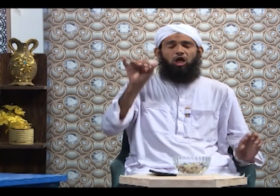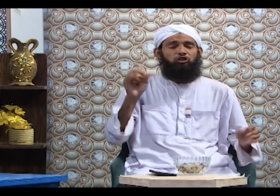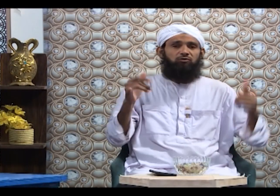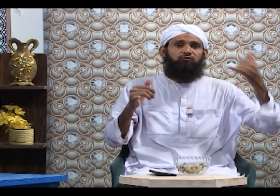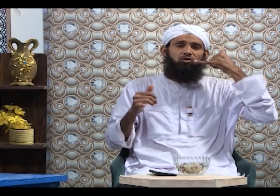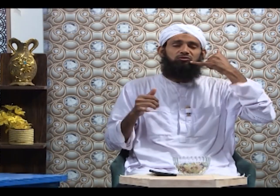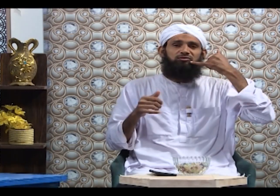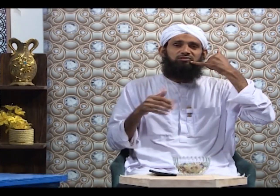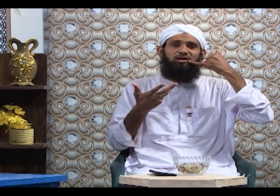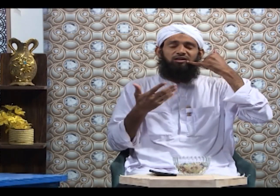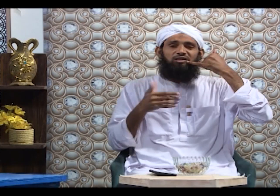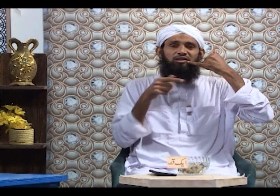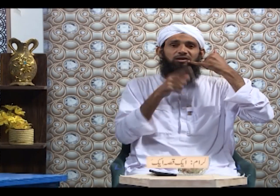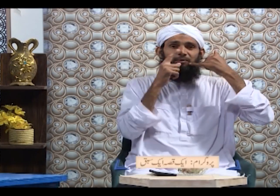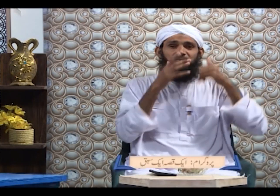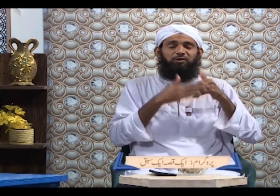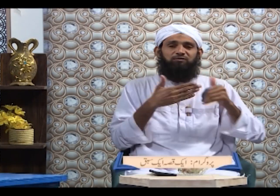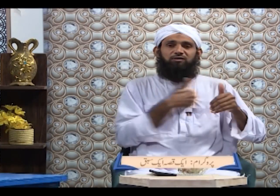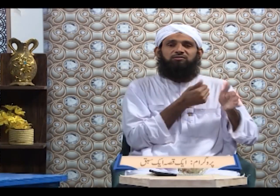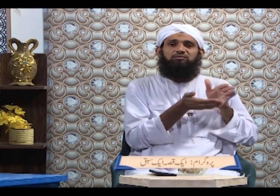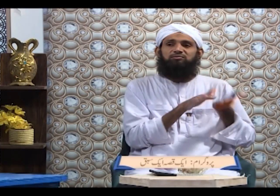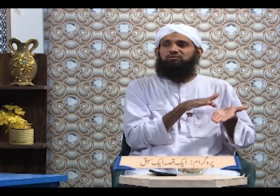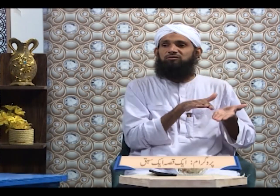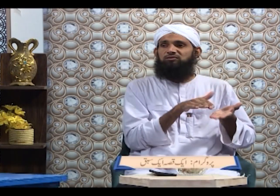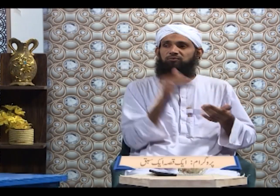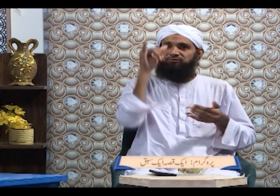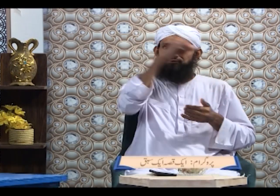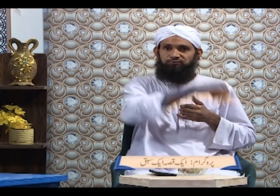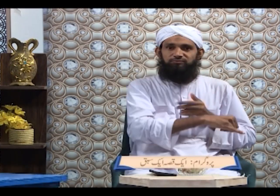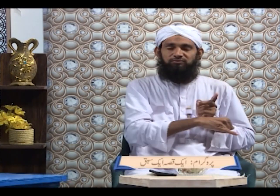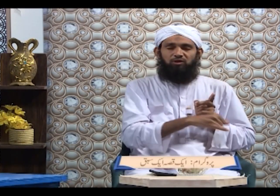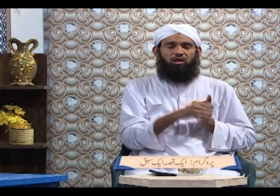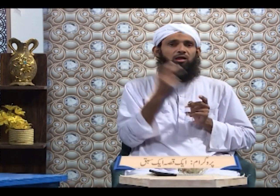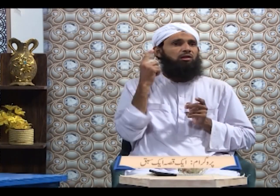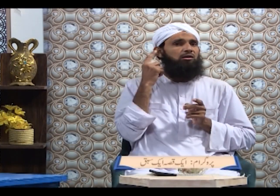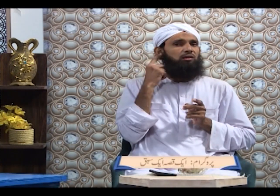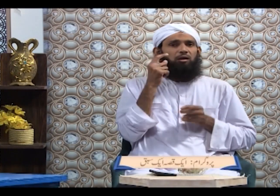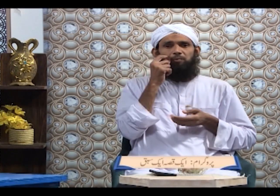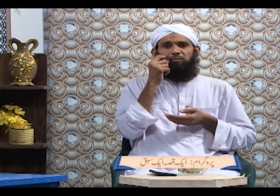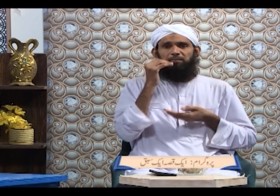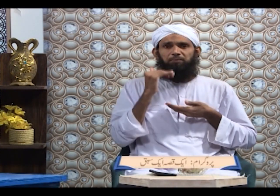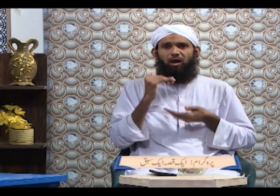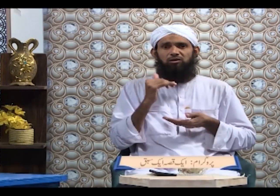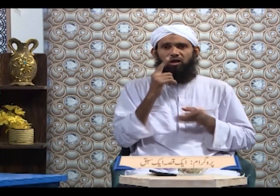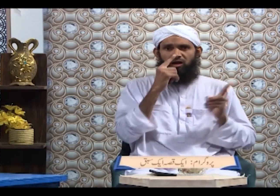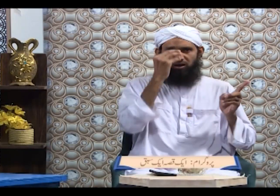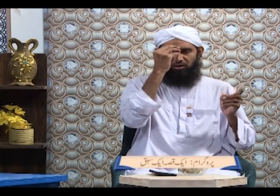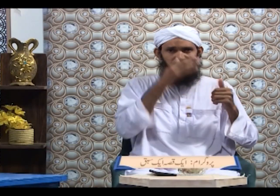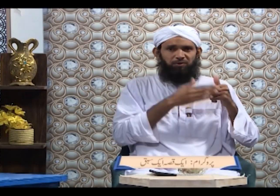پر اسے پتہ چلا کہ اس کی بیوی کا قاتل خود اس کا بیٹا ہی ہے۔ وہ لڑکا اس تاجر کا اکلوتا بیٹا تھا۔ بیجا لاڈ